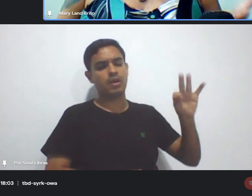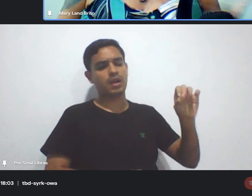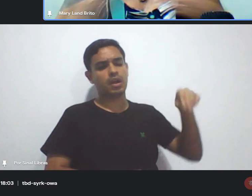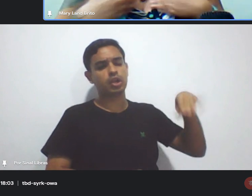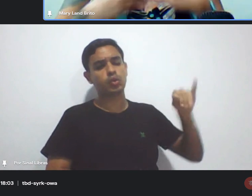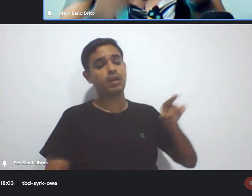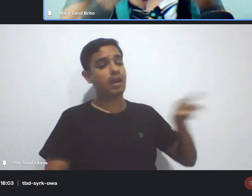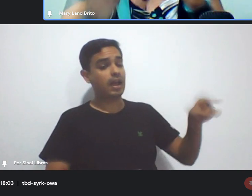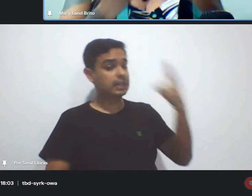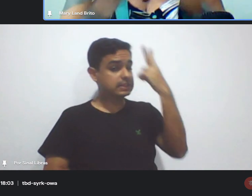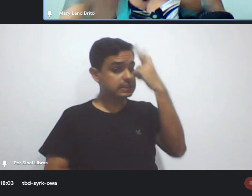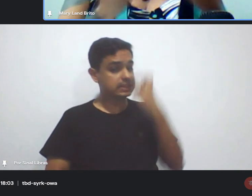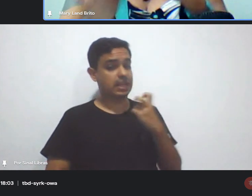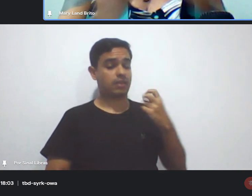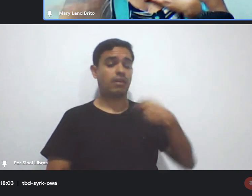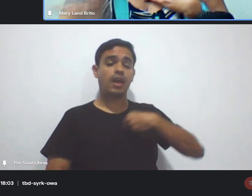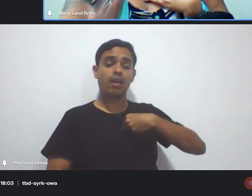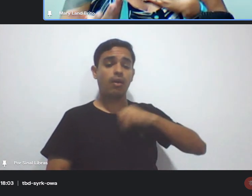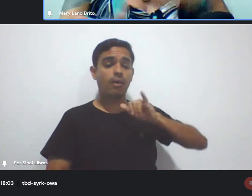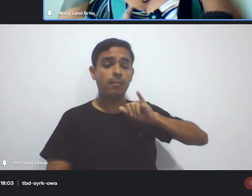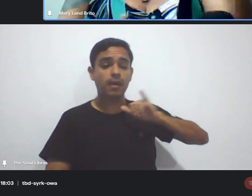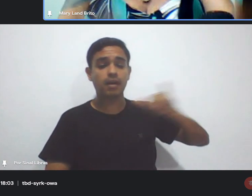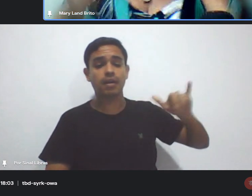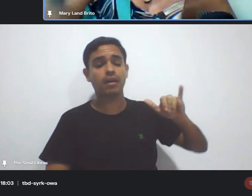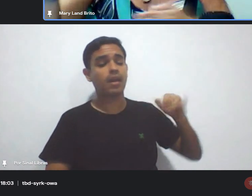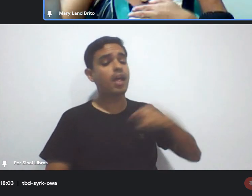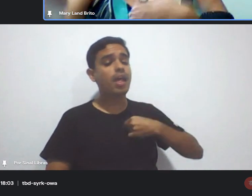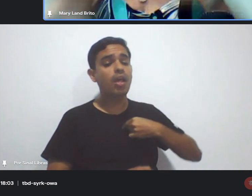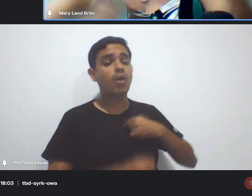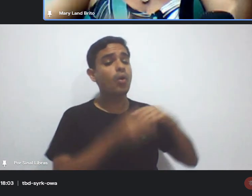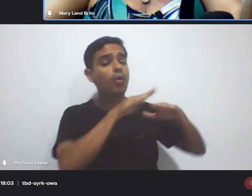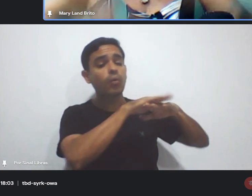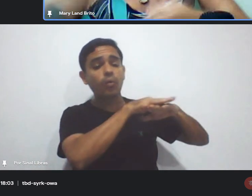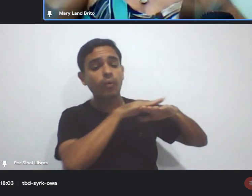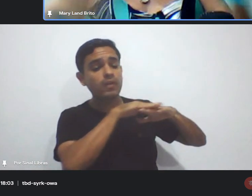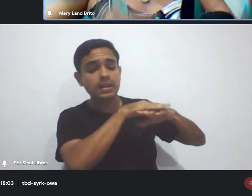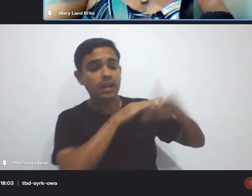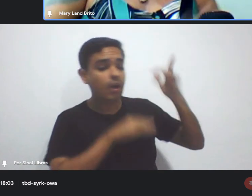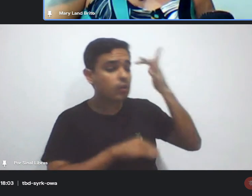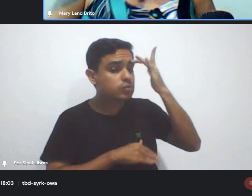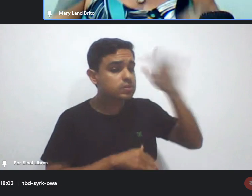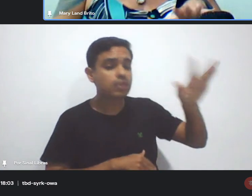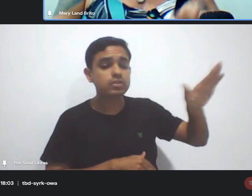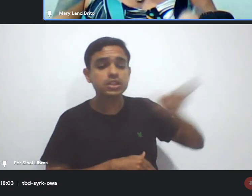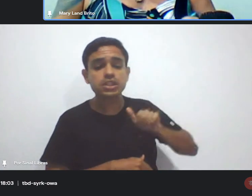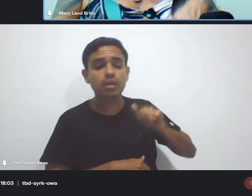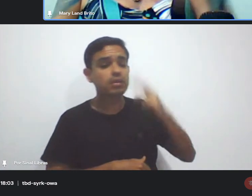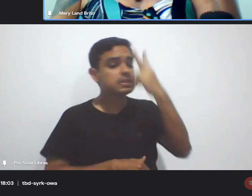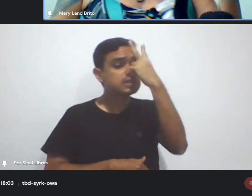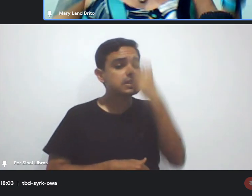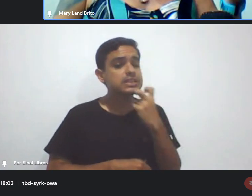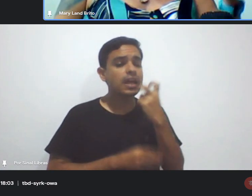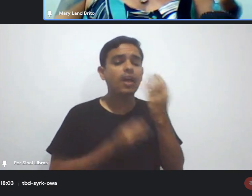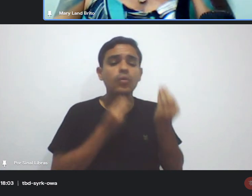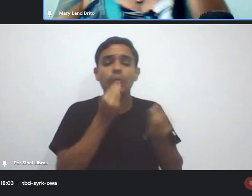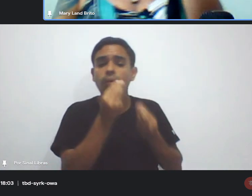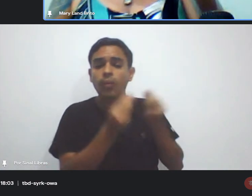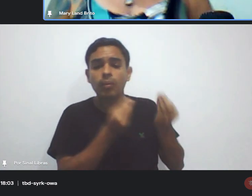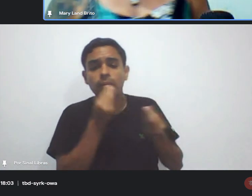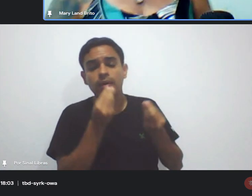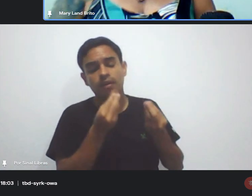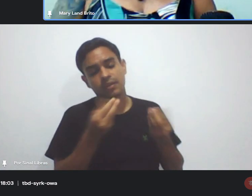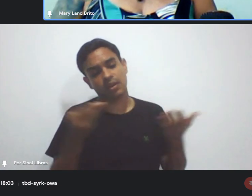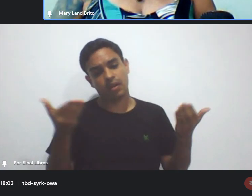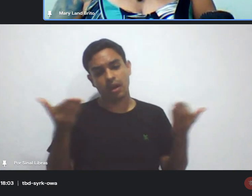ele, moço, eu não sei nem como falar com tu, eu não sei se eu chamo você de cego, se pode, se não pode. Ele, você vai aprender. E tanto aprendi que estou